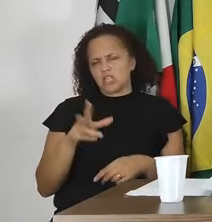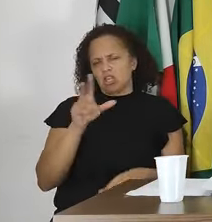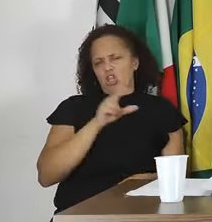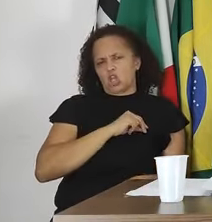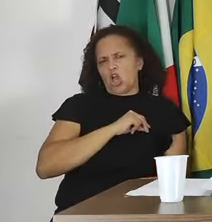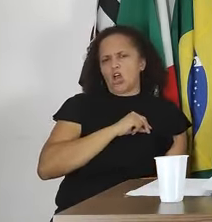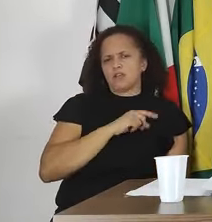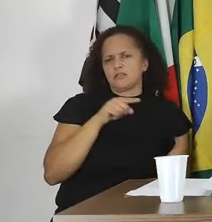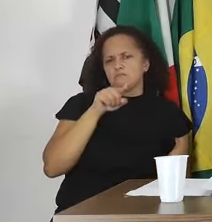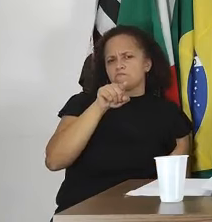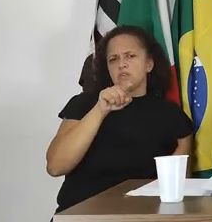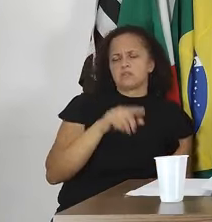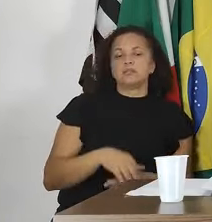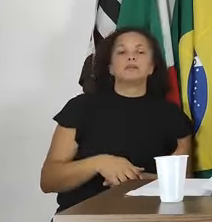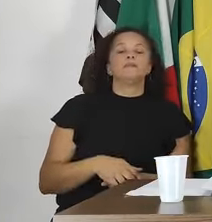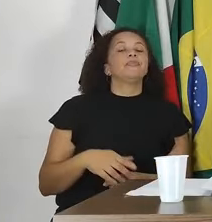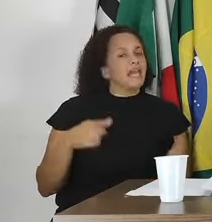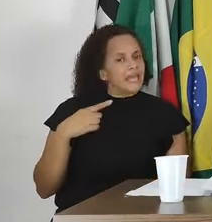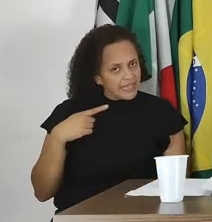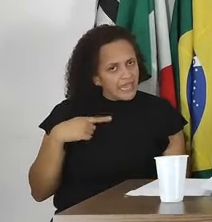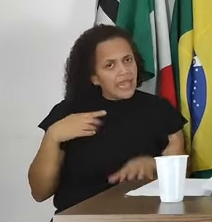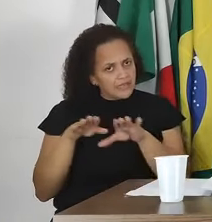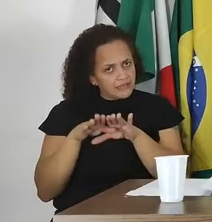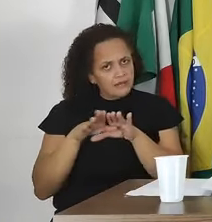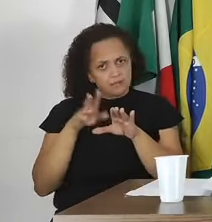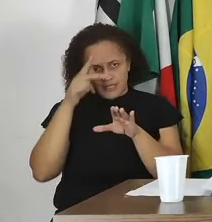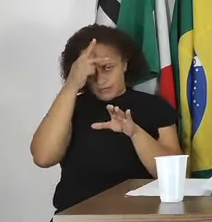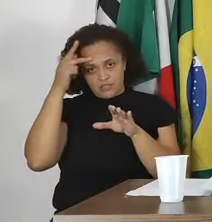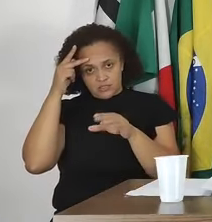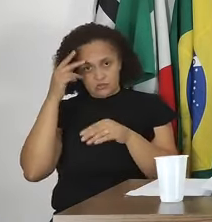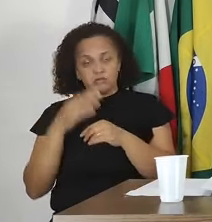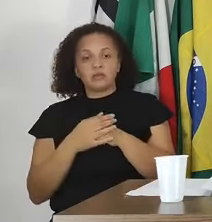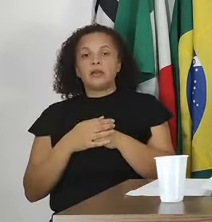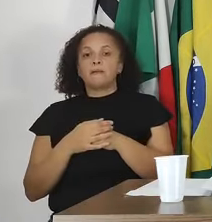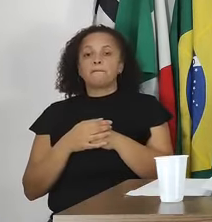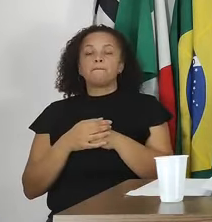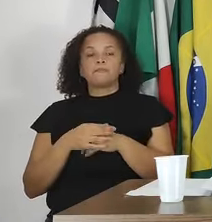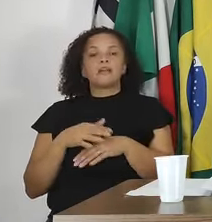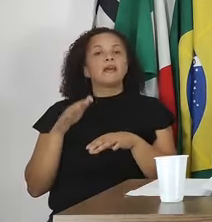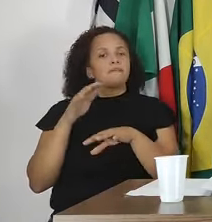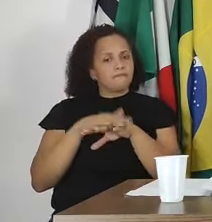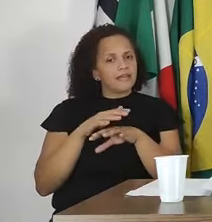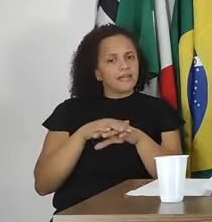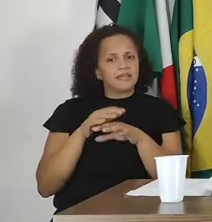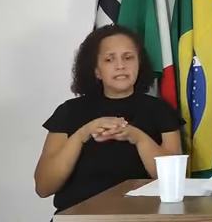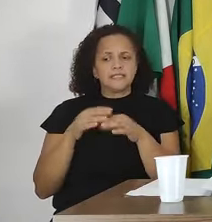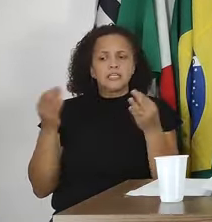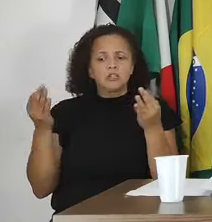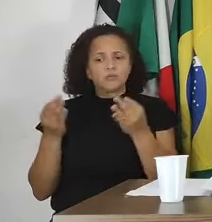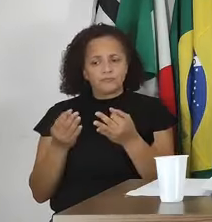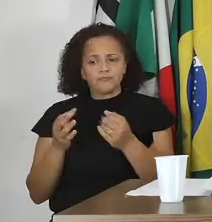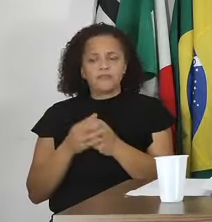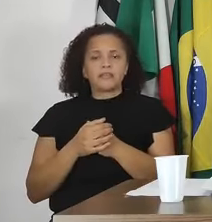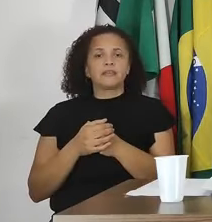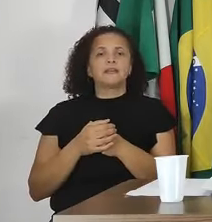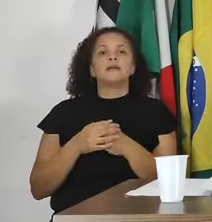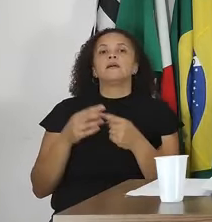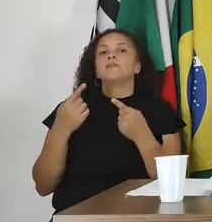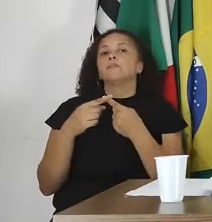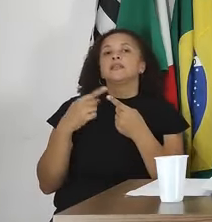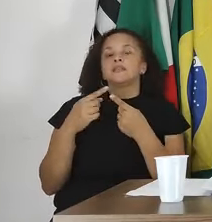temos que dar bom testemunho. É papel do cristão dar bom testemunho. Então, quando a gente cai em pecado, a